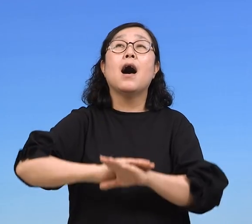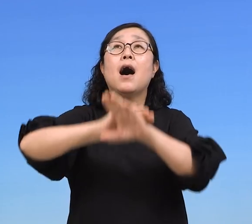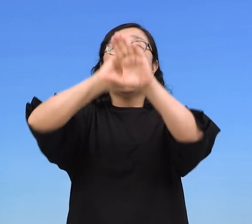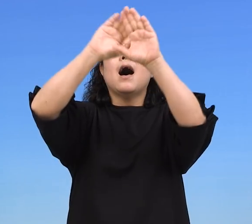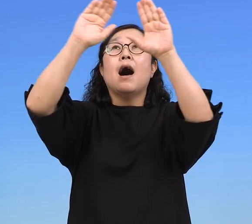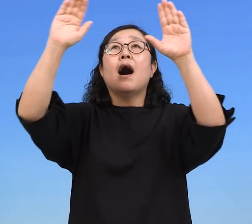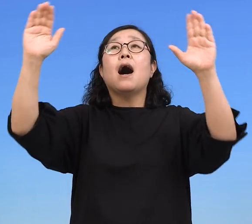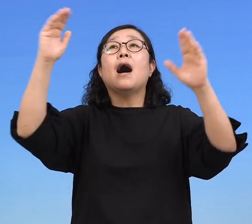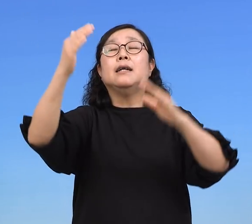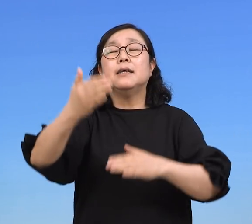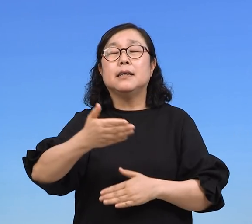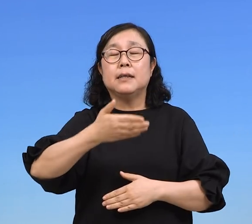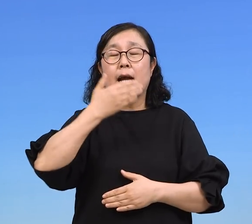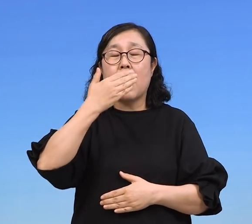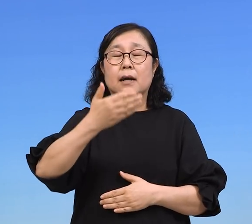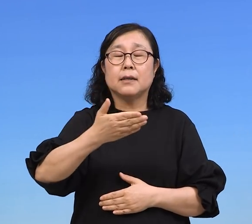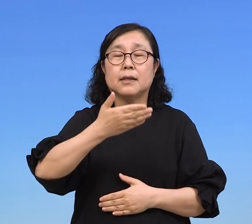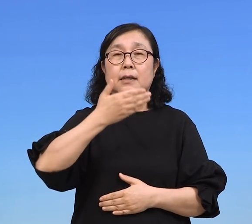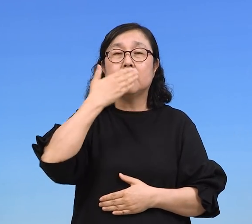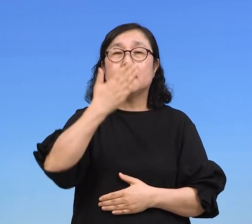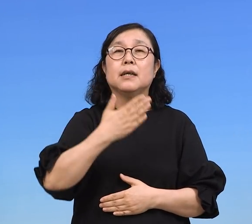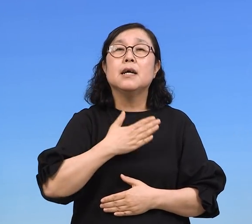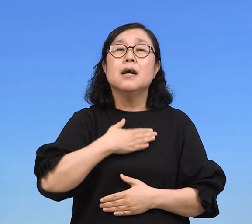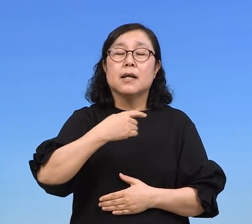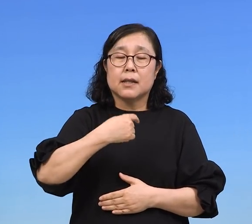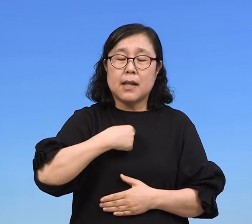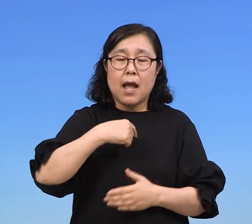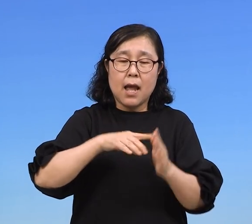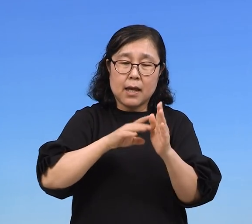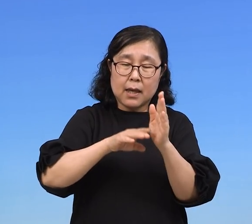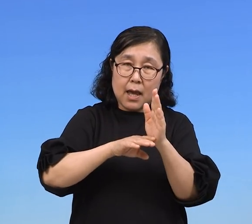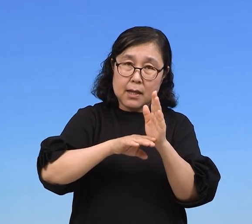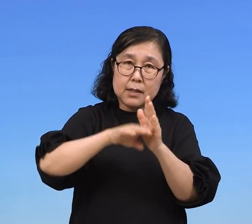하늘 양식 내게 채워주소서.